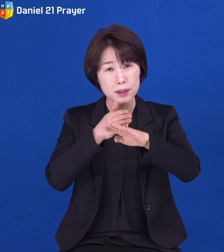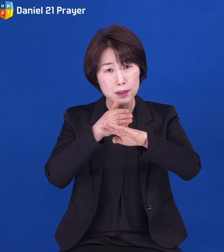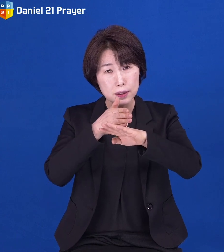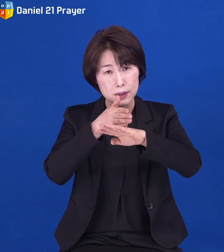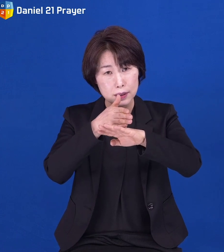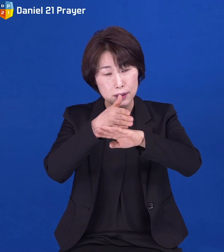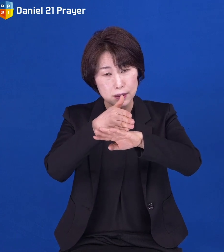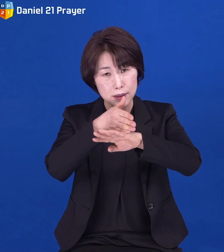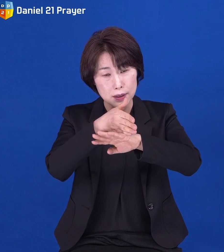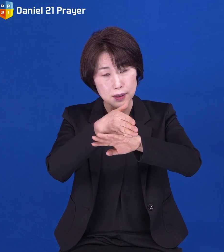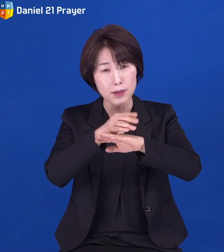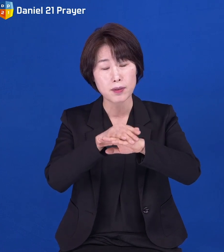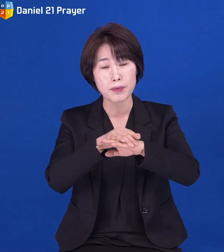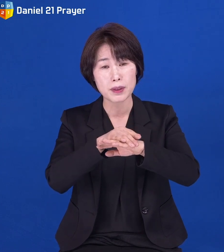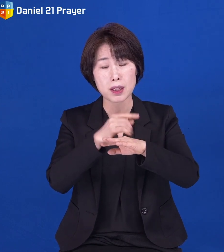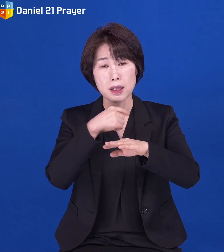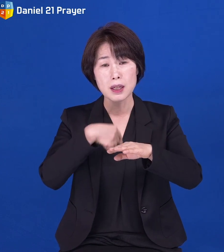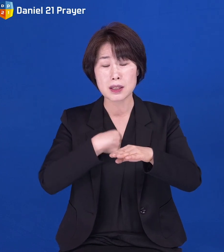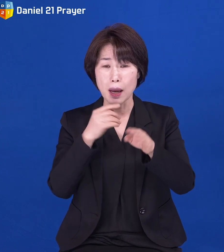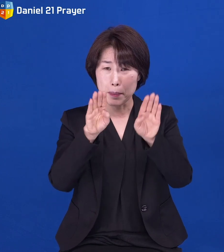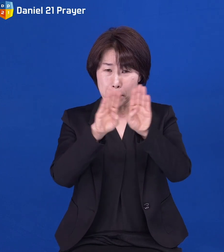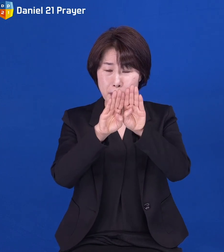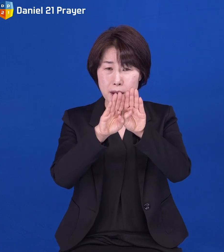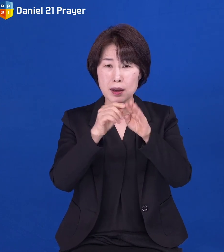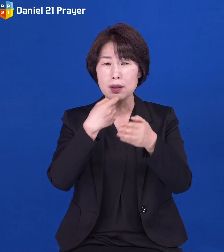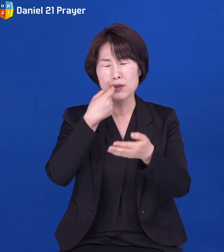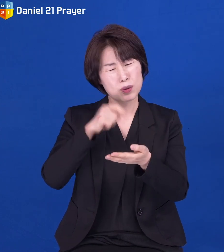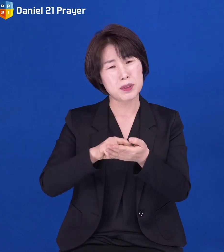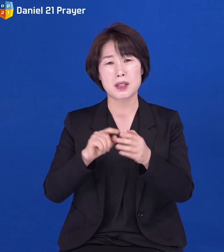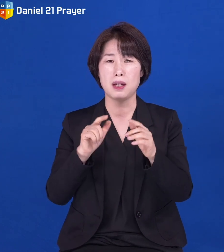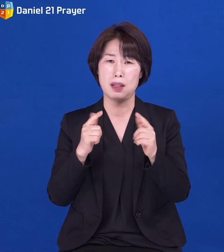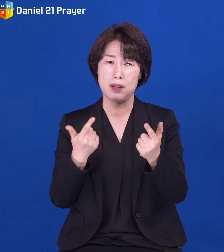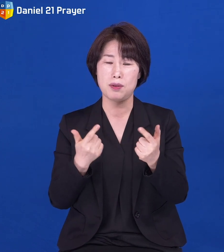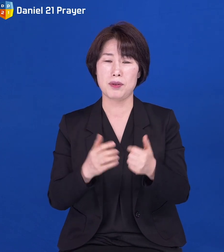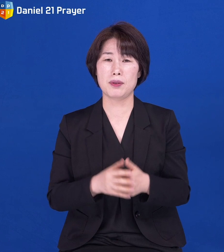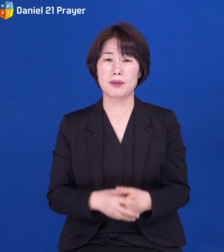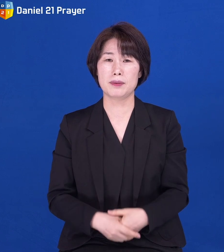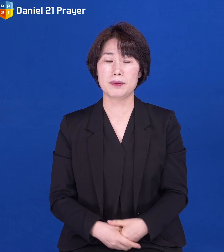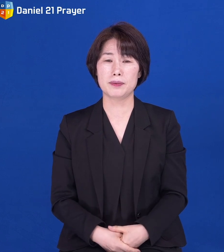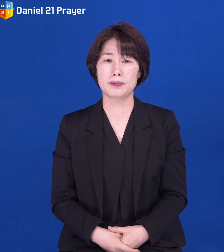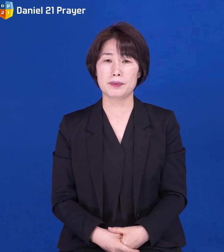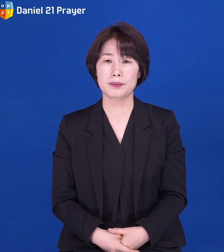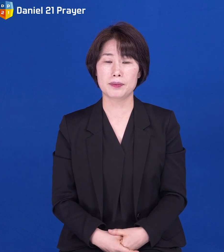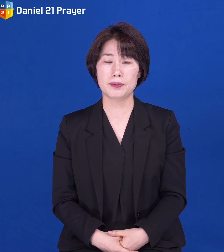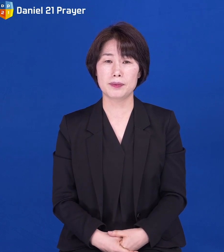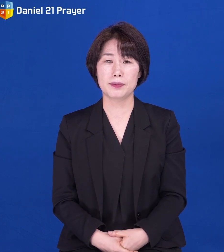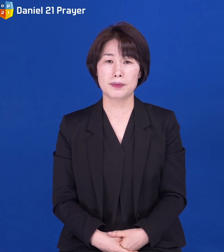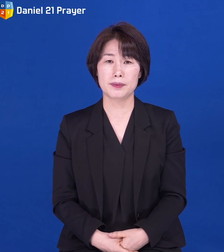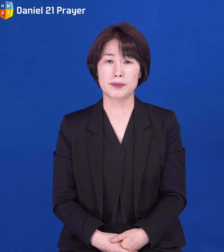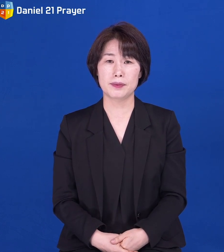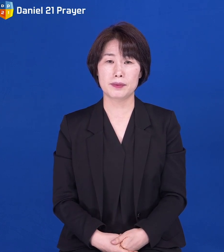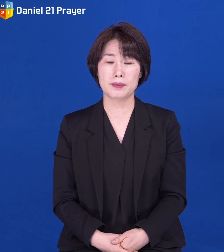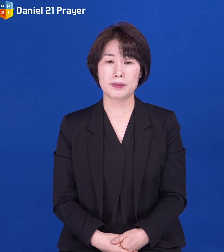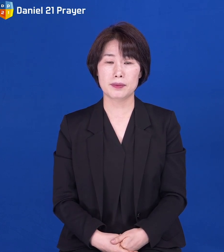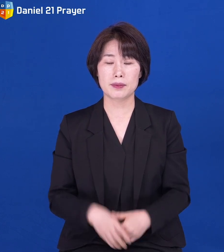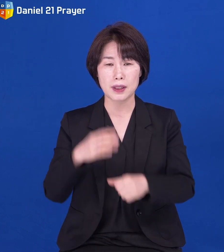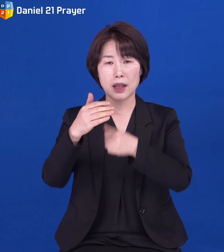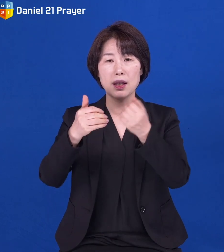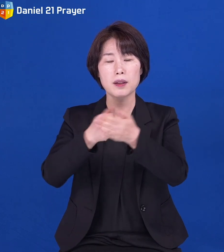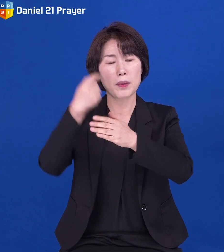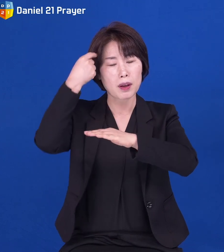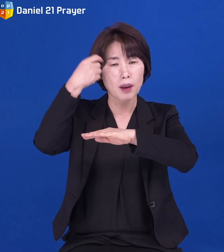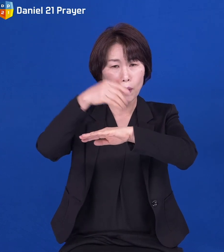항상 의심이 들죠. 저도 사람이니까. 근데도 그래 계획이 있으시겠지.